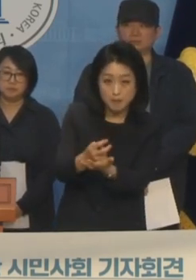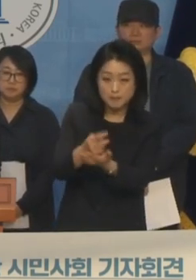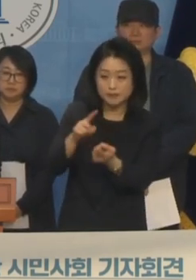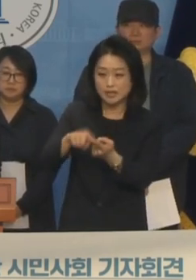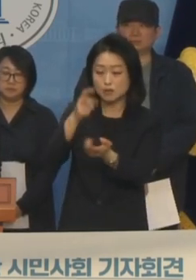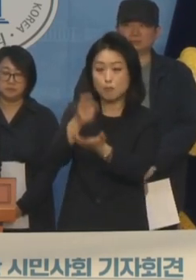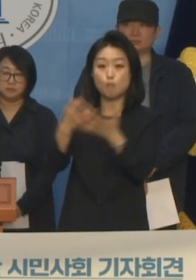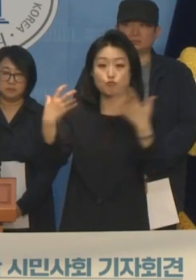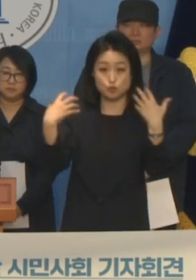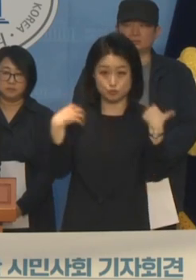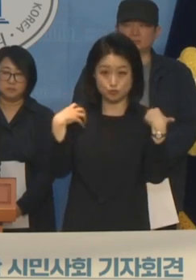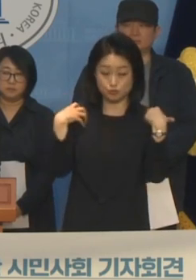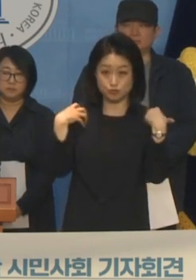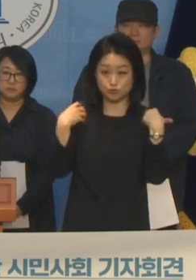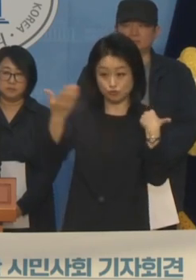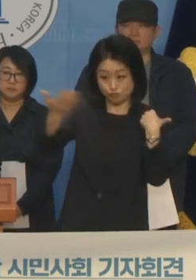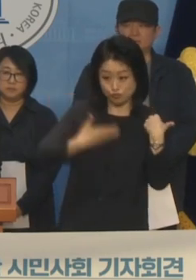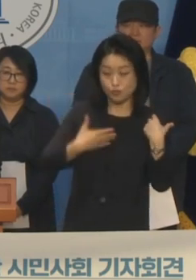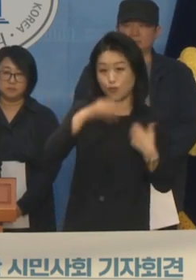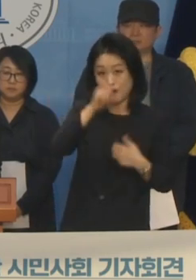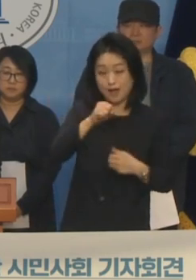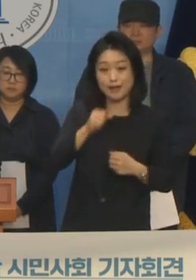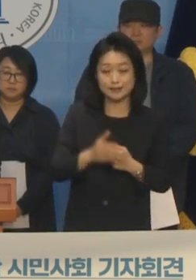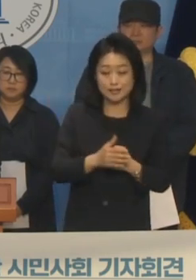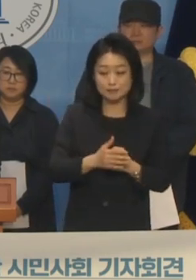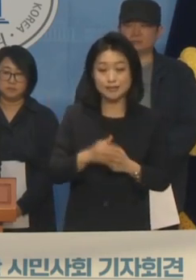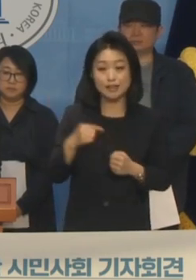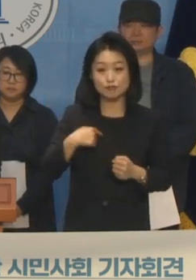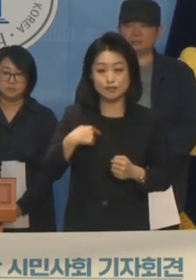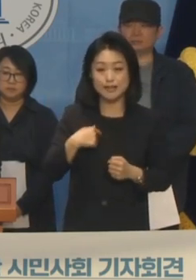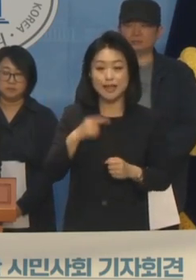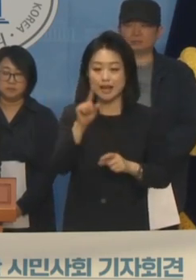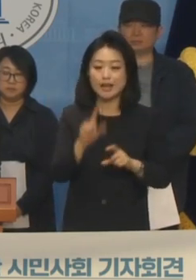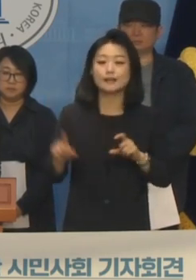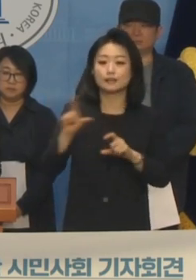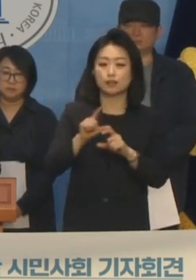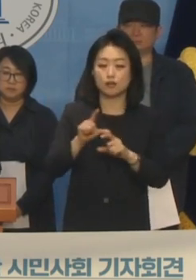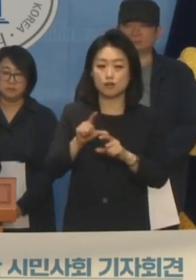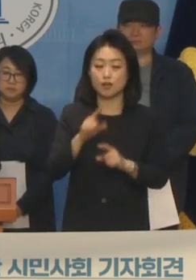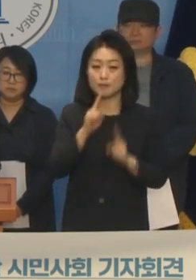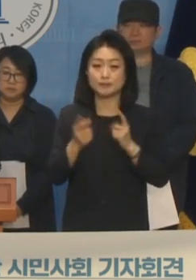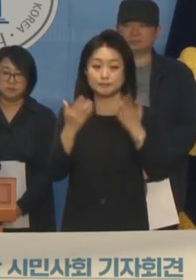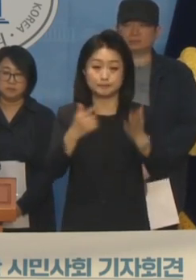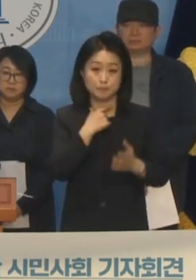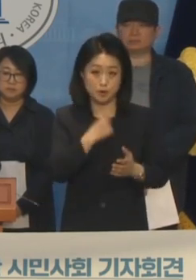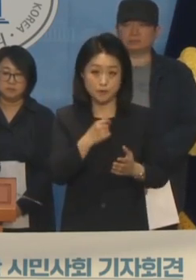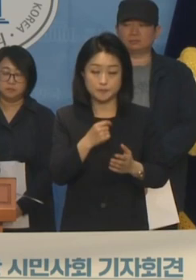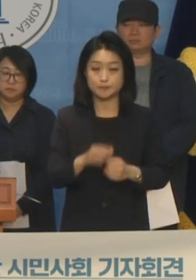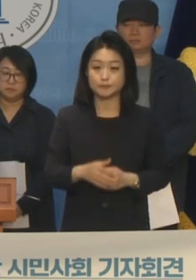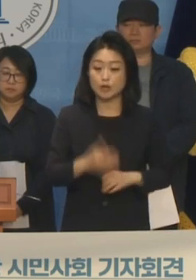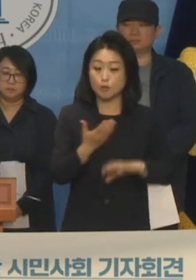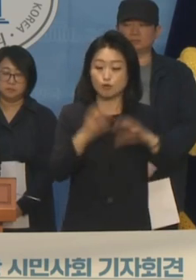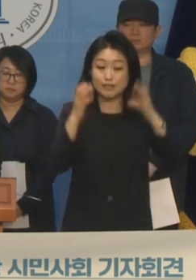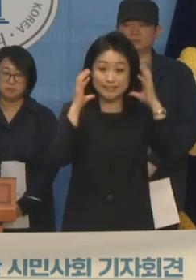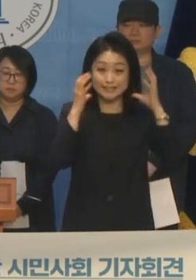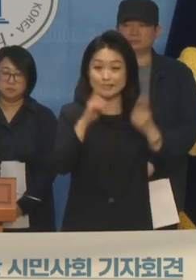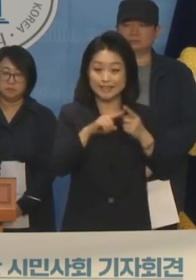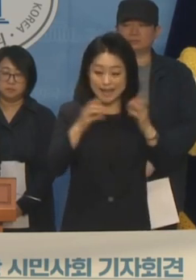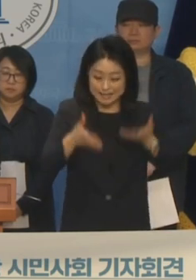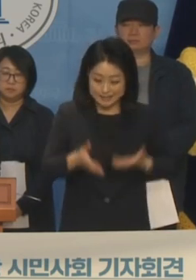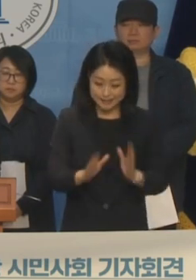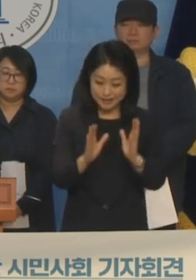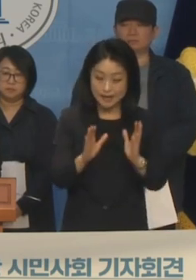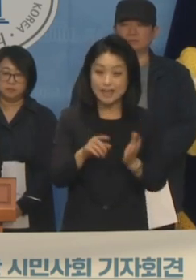결정을 환영하며 보편적 출생신고 네트워크는 다음과 같이 성명을 발표했습니다. 우리는 외국인에 대한